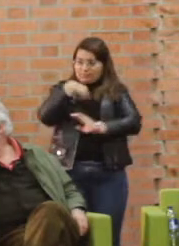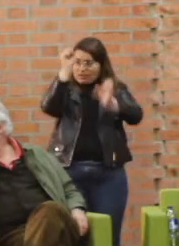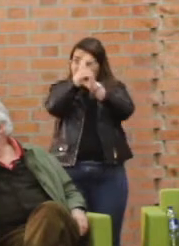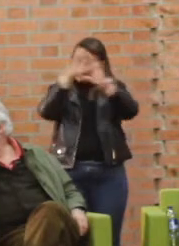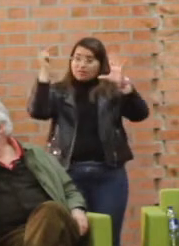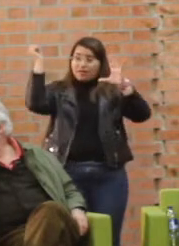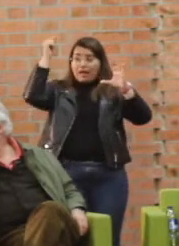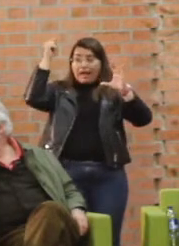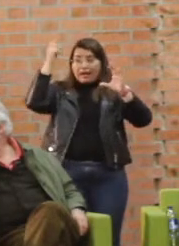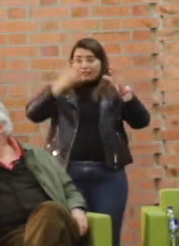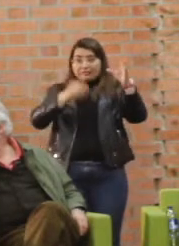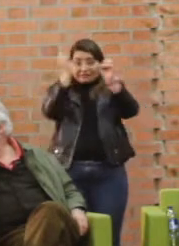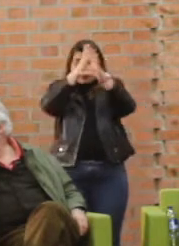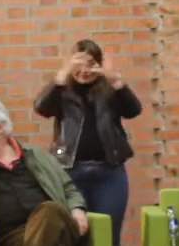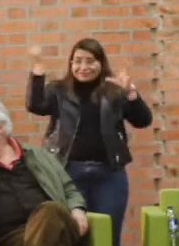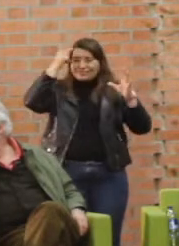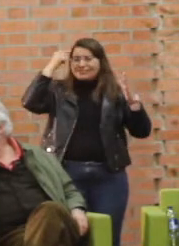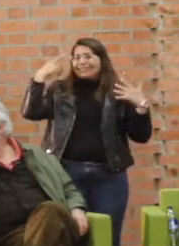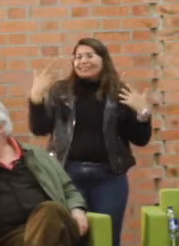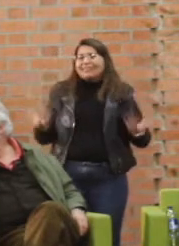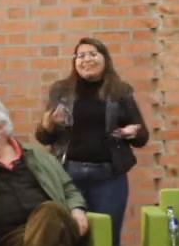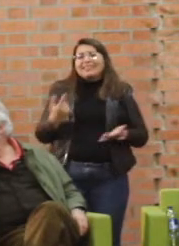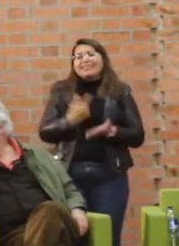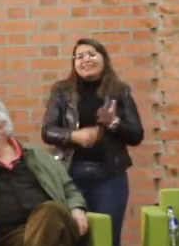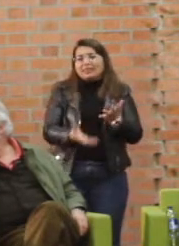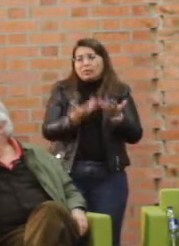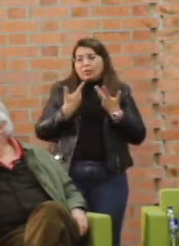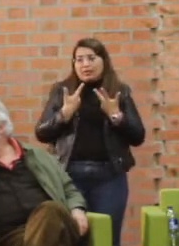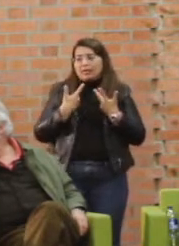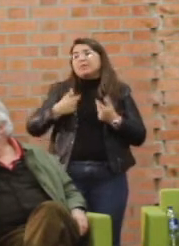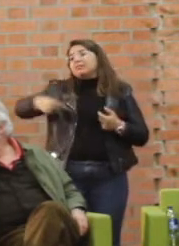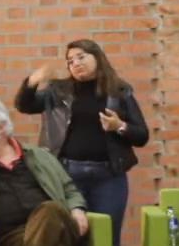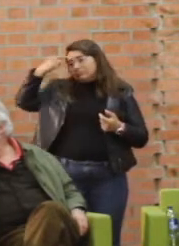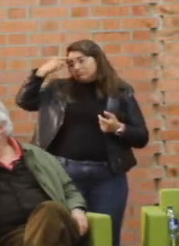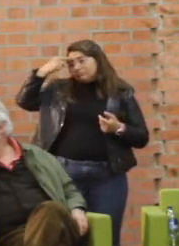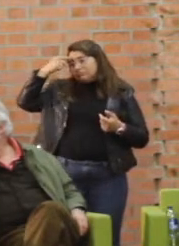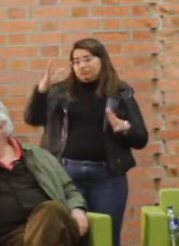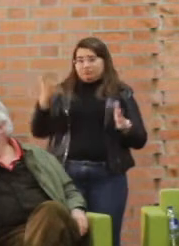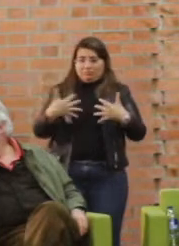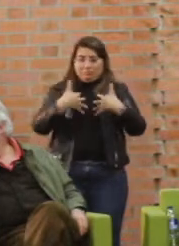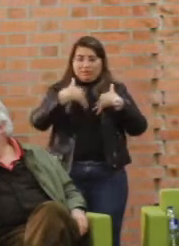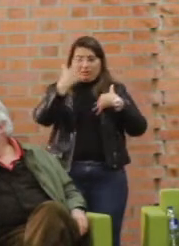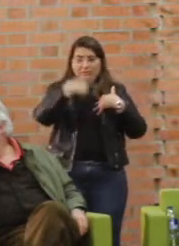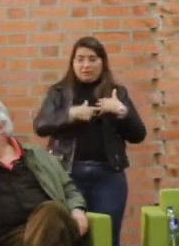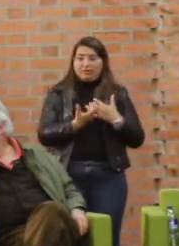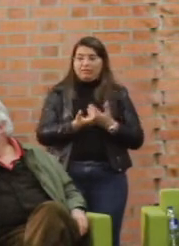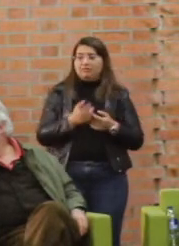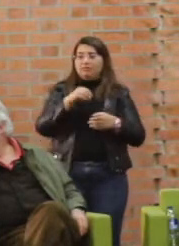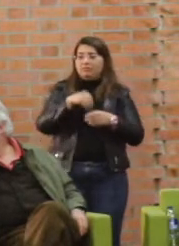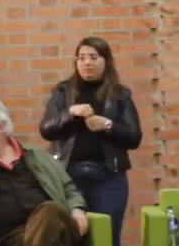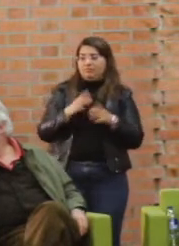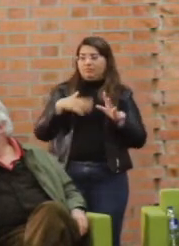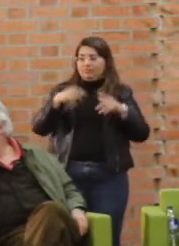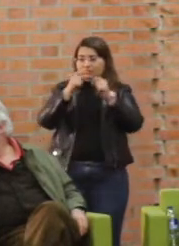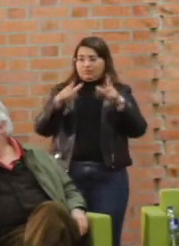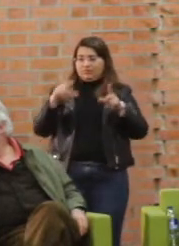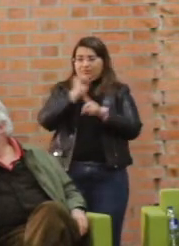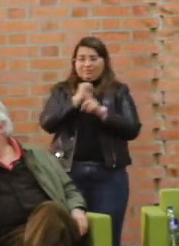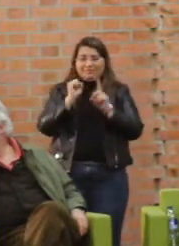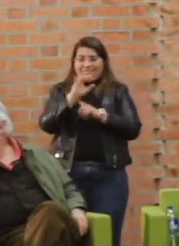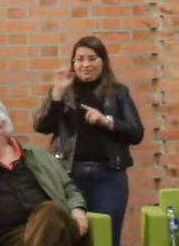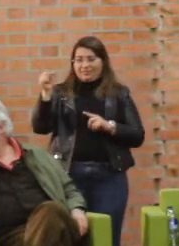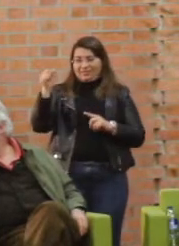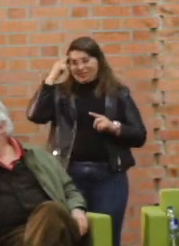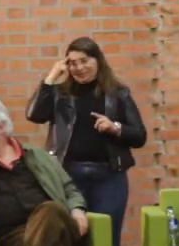frente a eso y frente a qué es lo que se castiga qué es lo que se castiga como existencia misma en el estado en la sociedad etcétera entonces